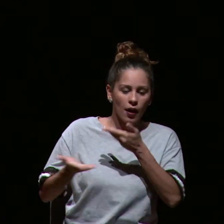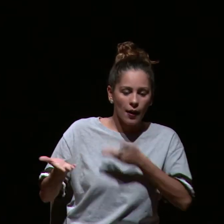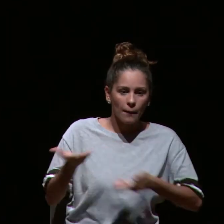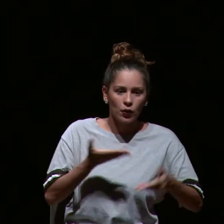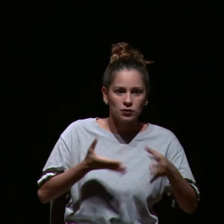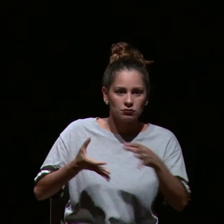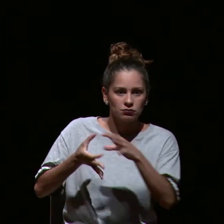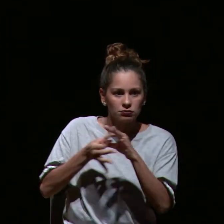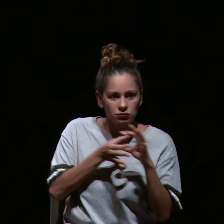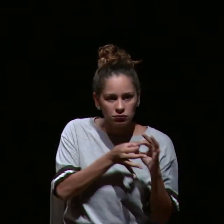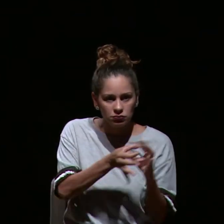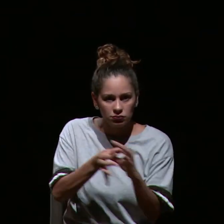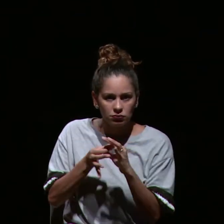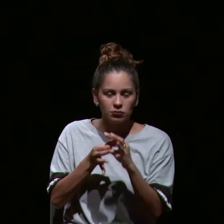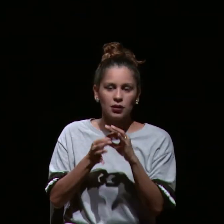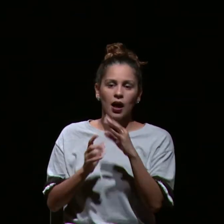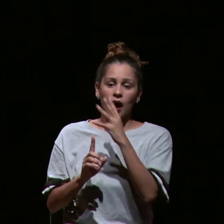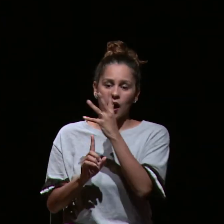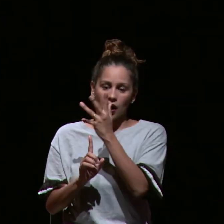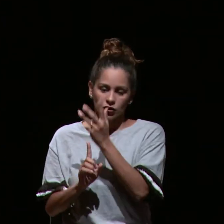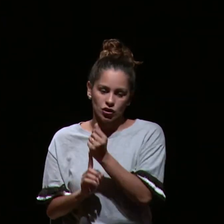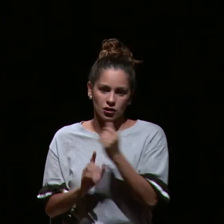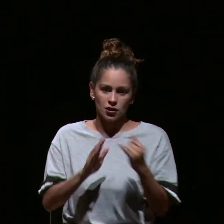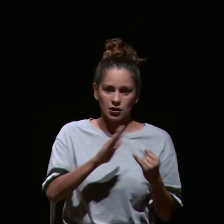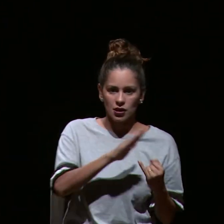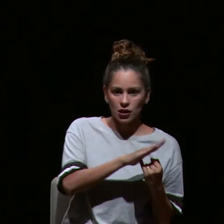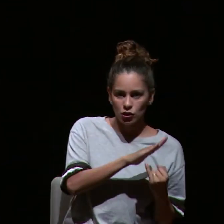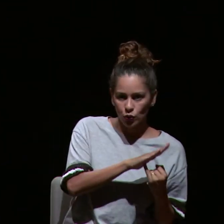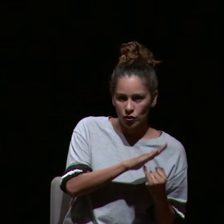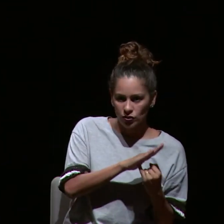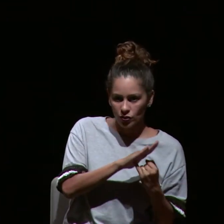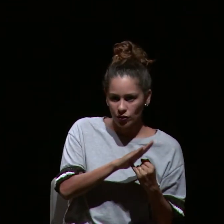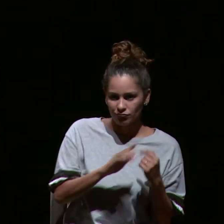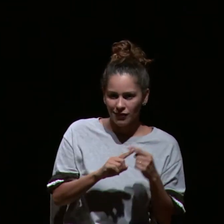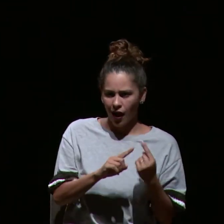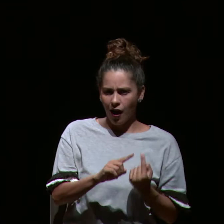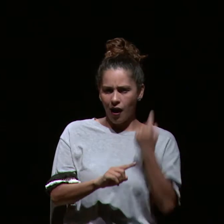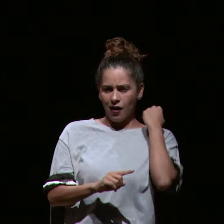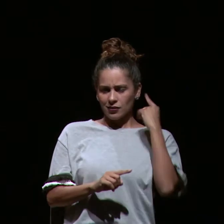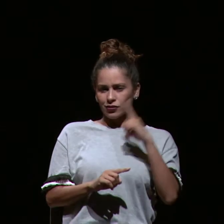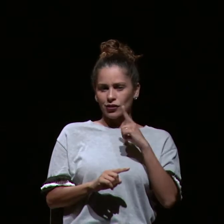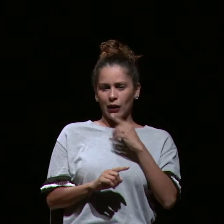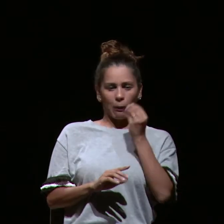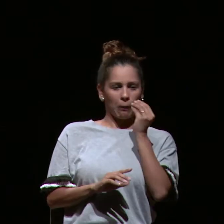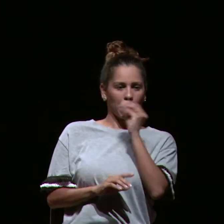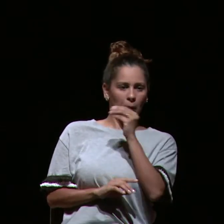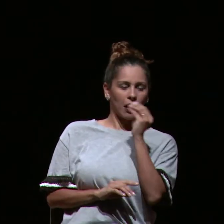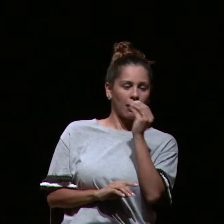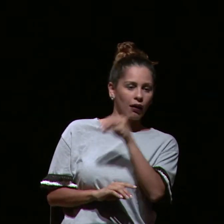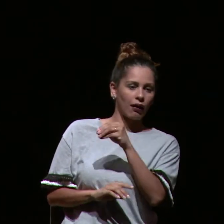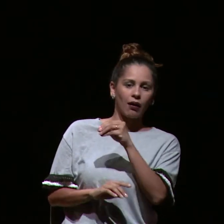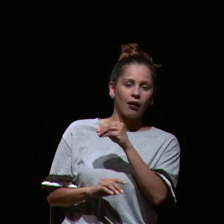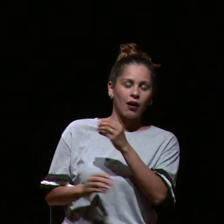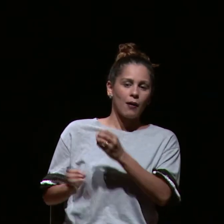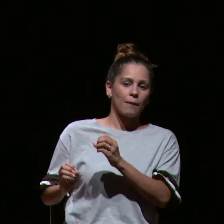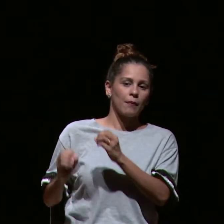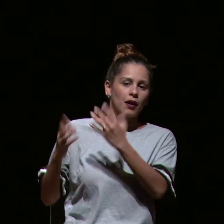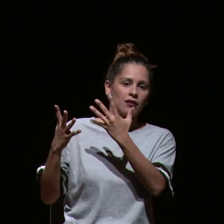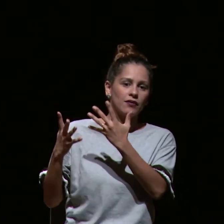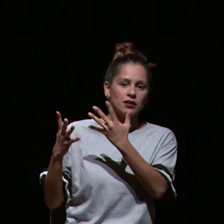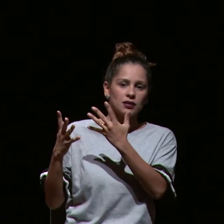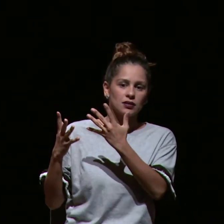e instituições que, até poucos anos atrás, ignoravam em suas principais agendas a importância dessas manifestações artísticas